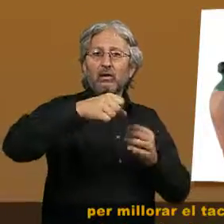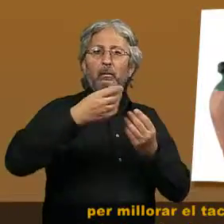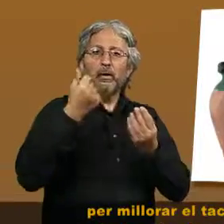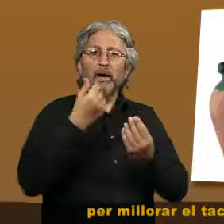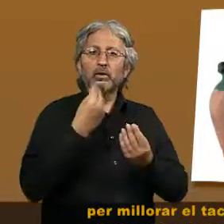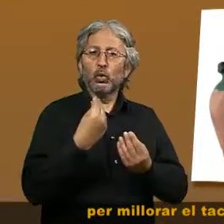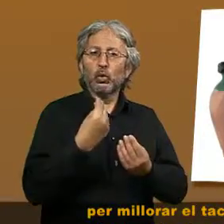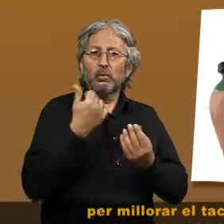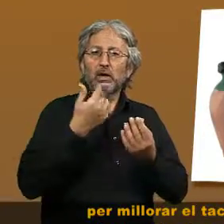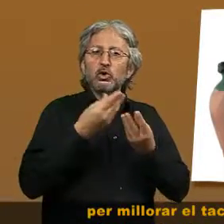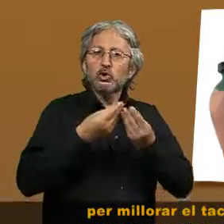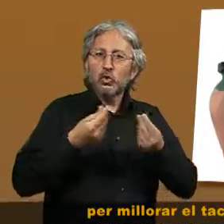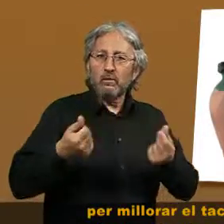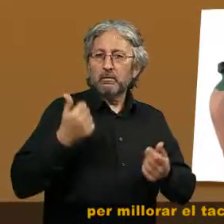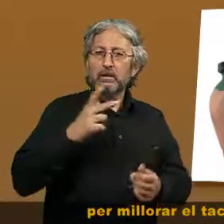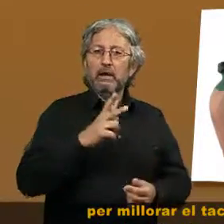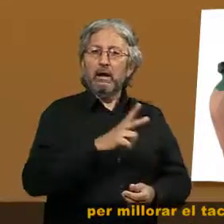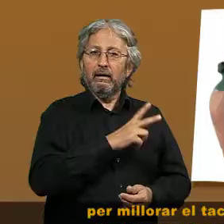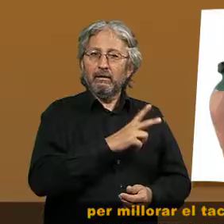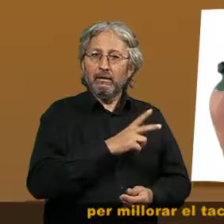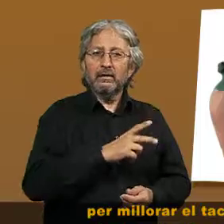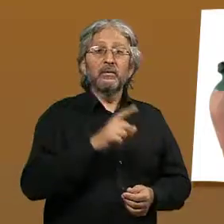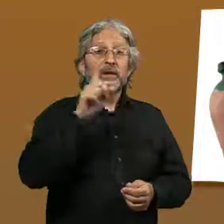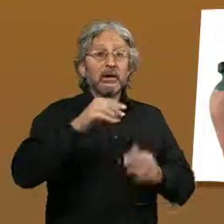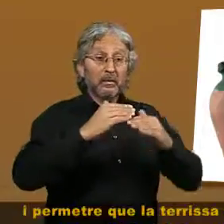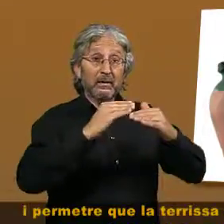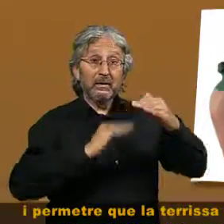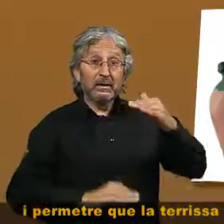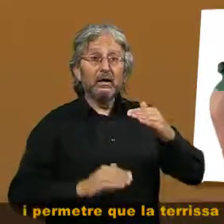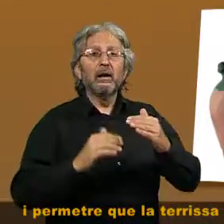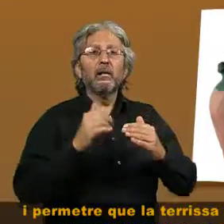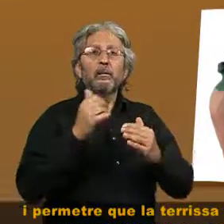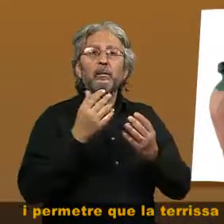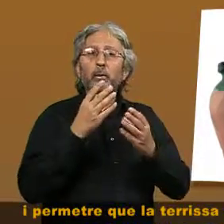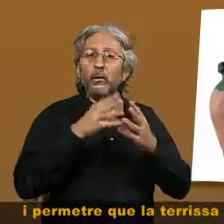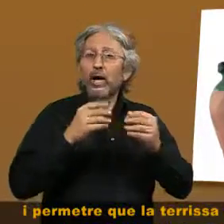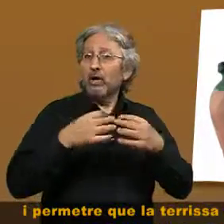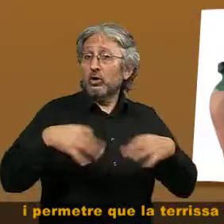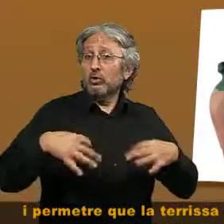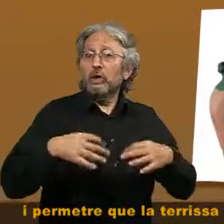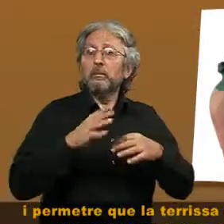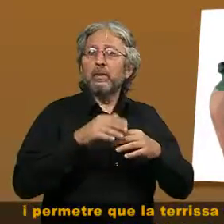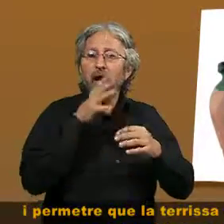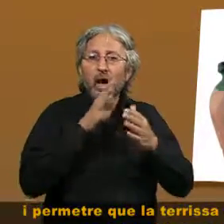tacte, fer-lo més elegant i permetre que la terrissa de la botxa traspuï i faci l'aigua